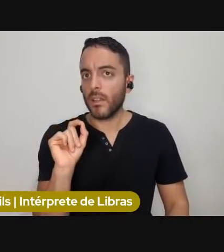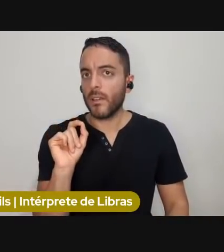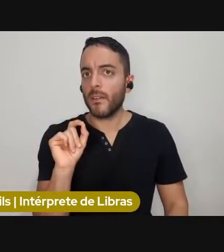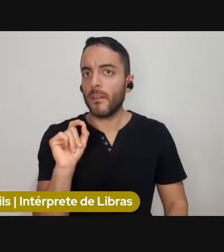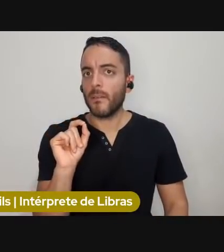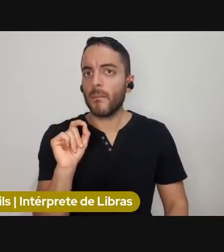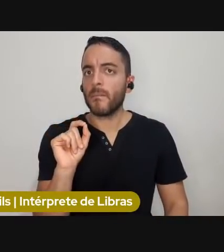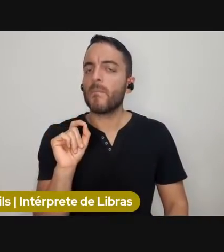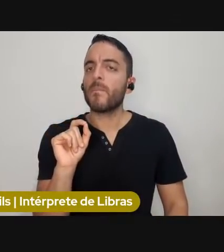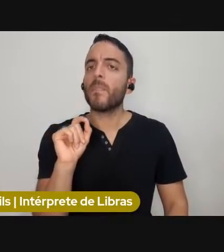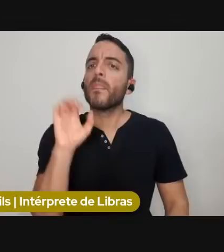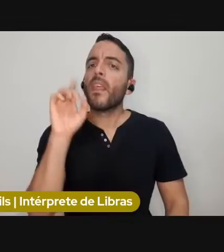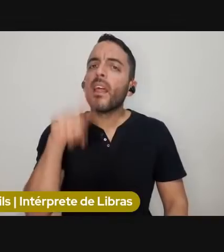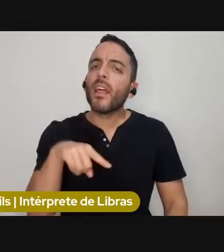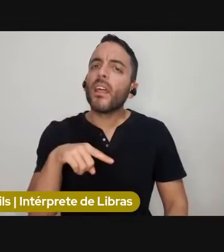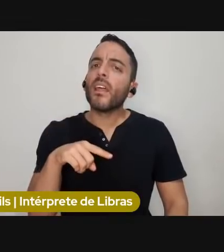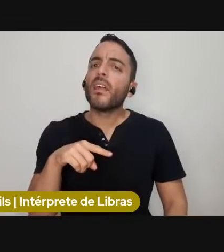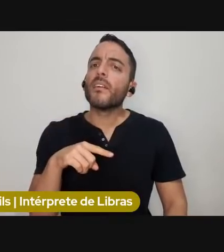como são